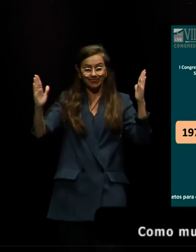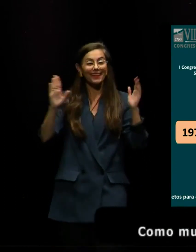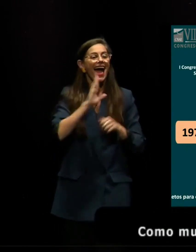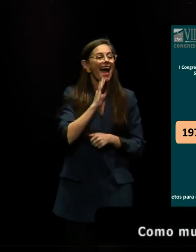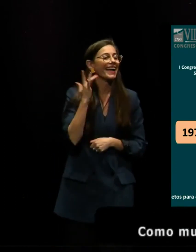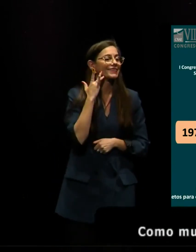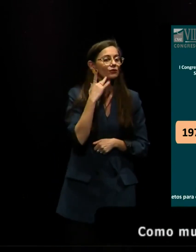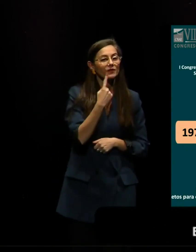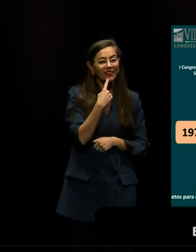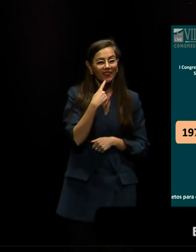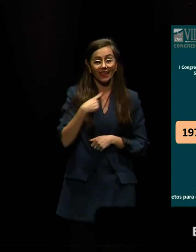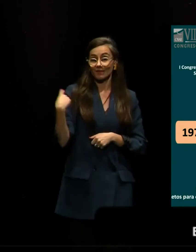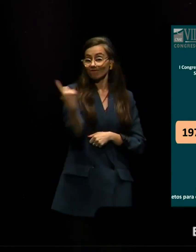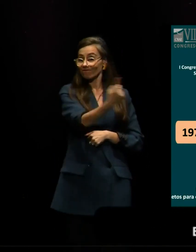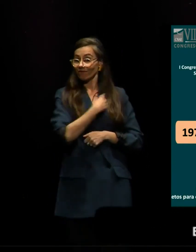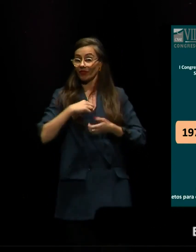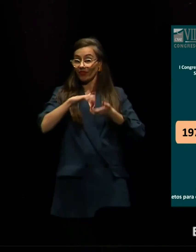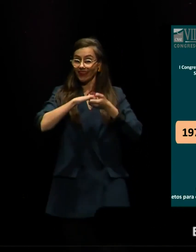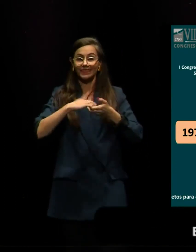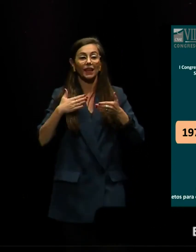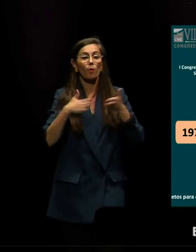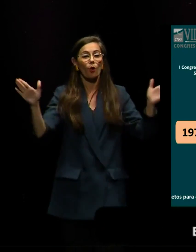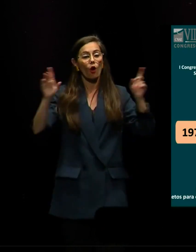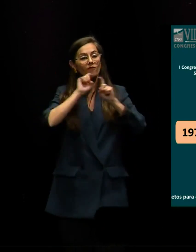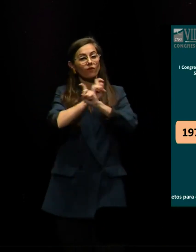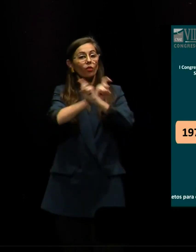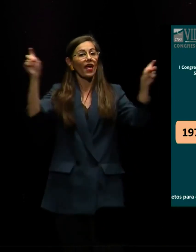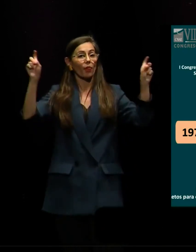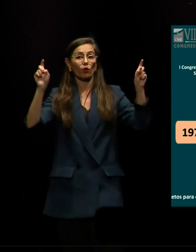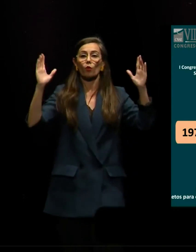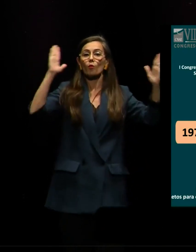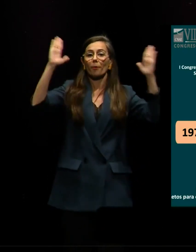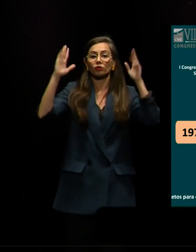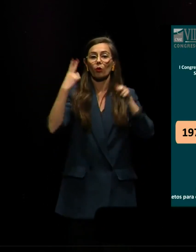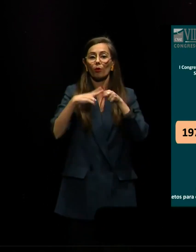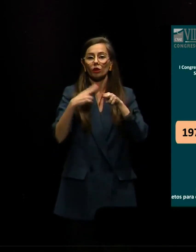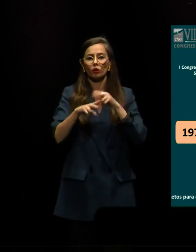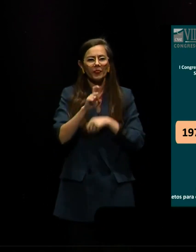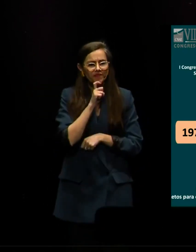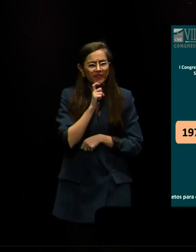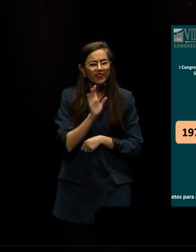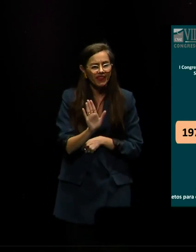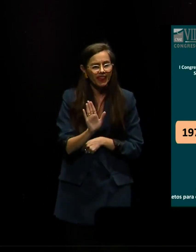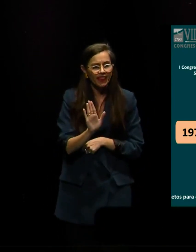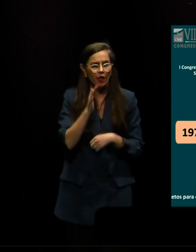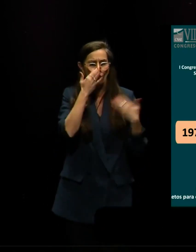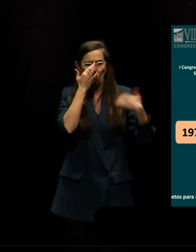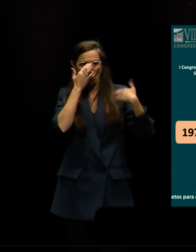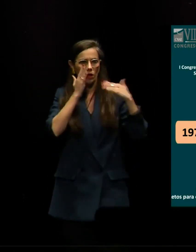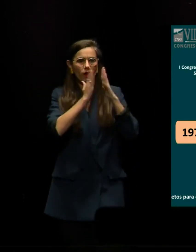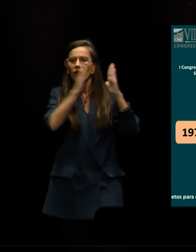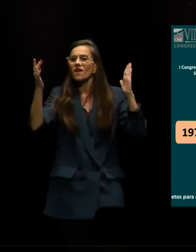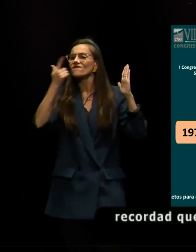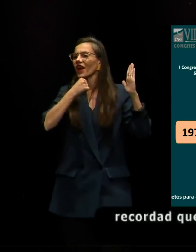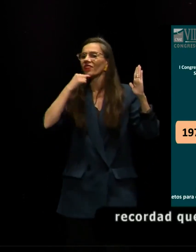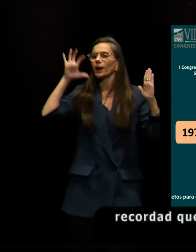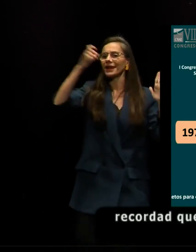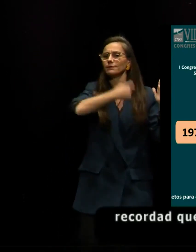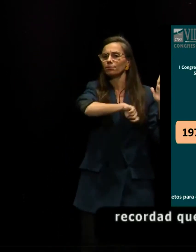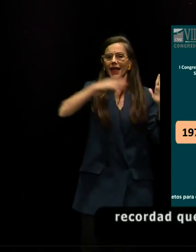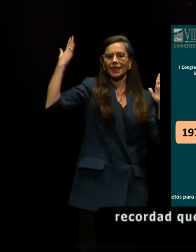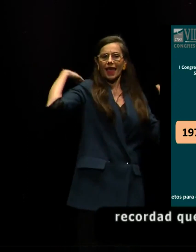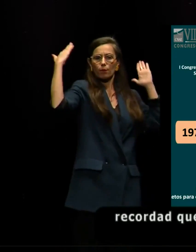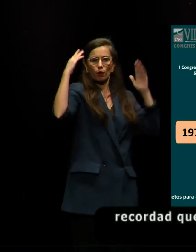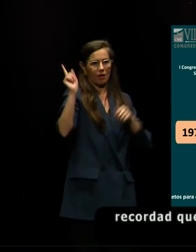año 48, antes ha mencionado Jesús una cosa, y es que la CNSE se creó en un